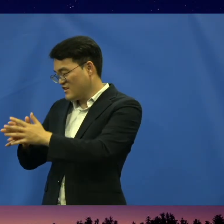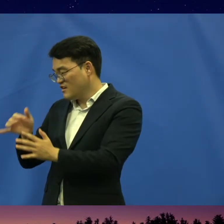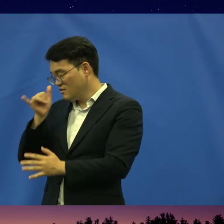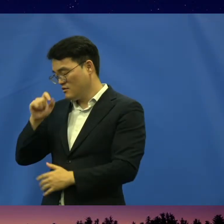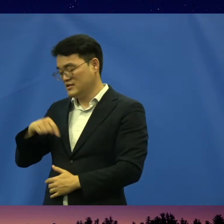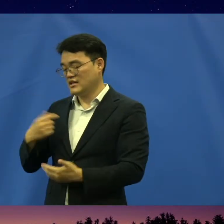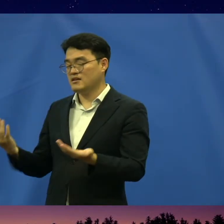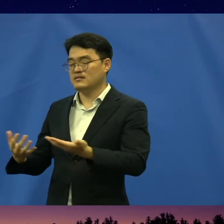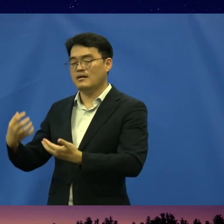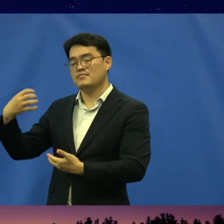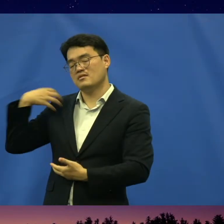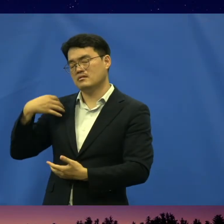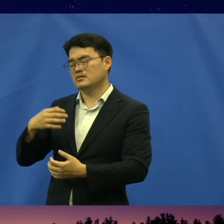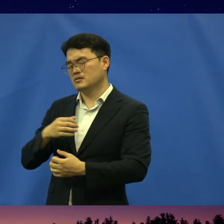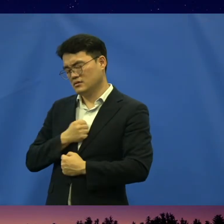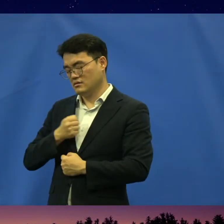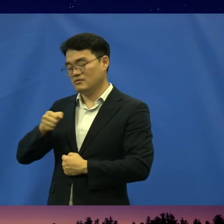사람들.